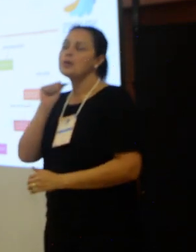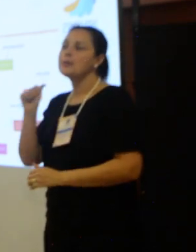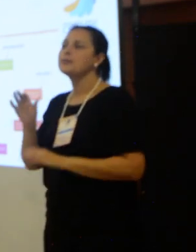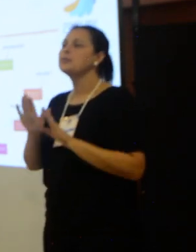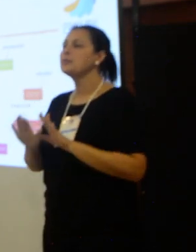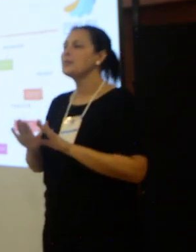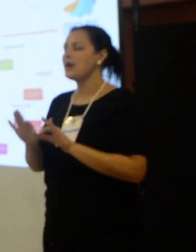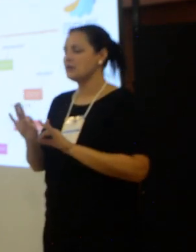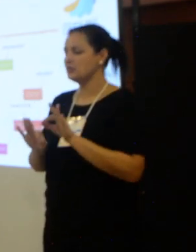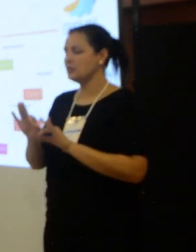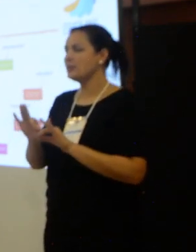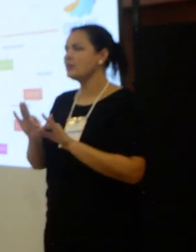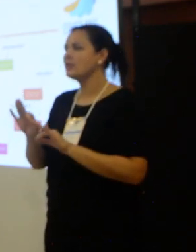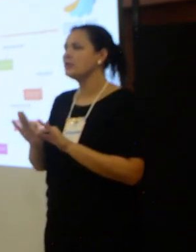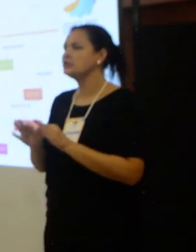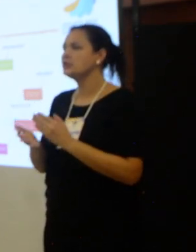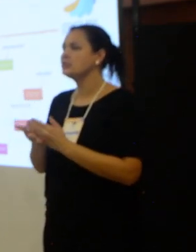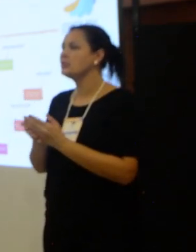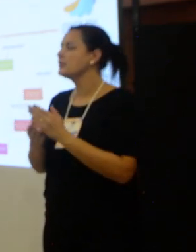começou antes, tá?